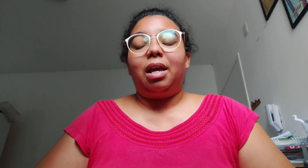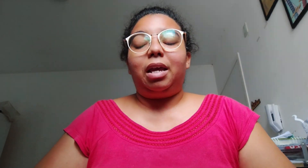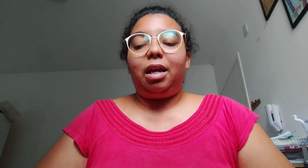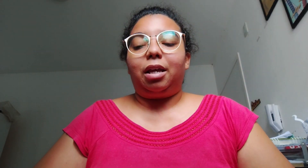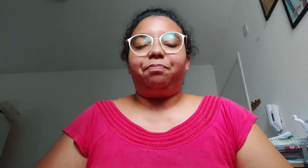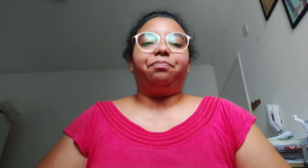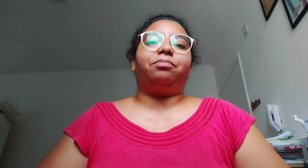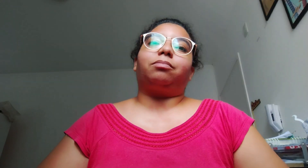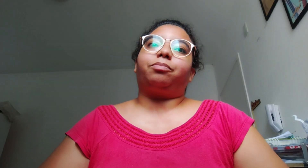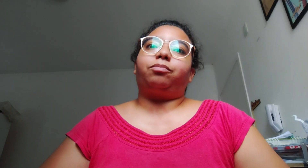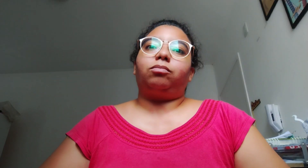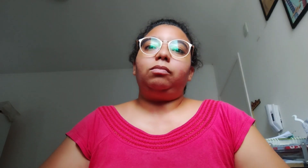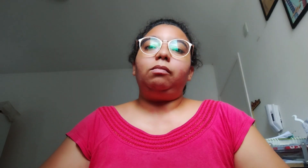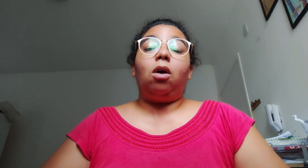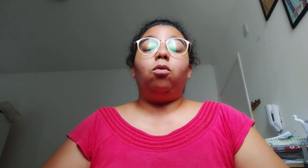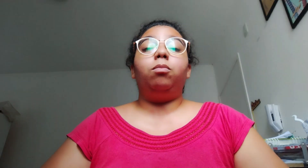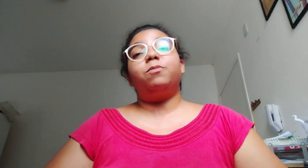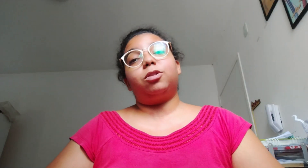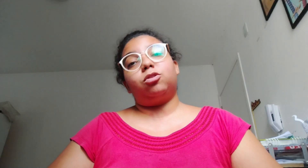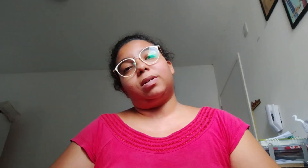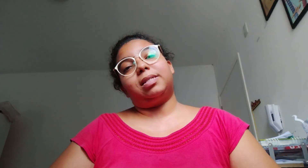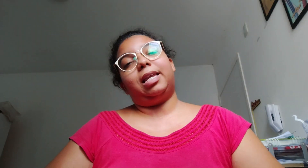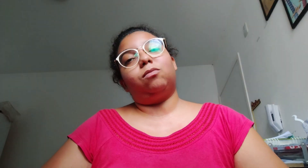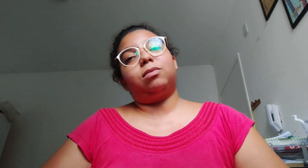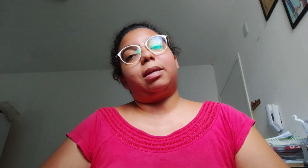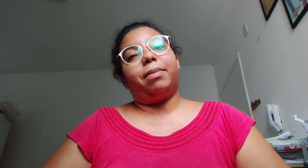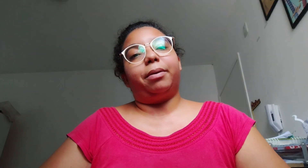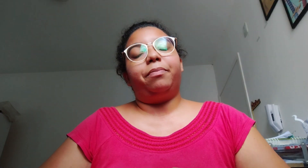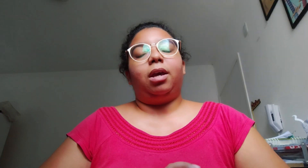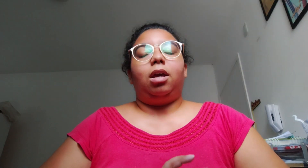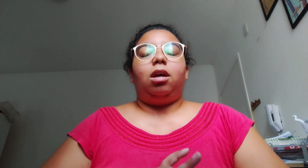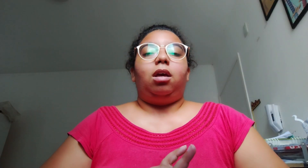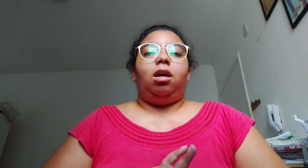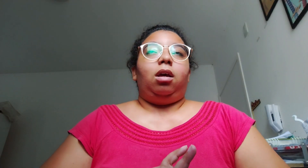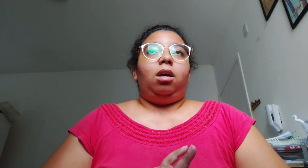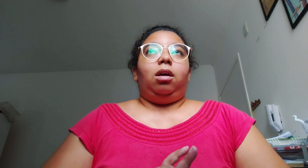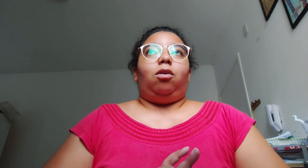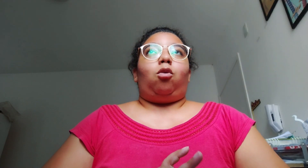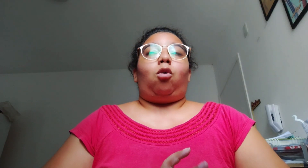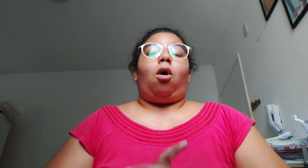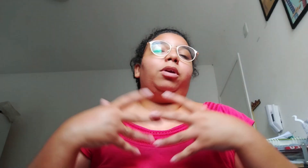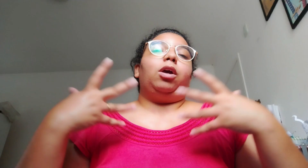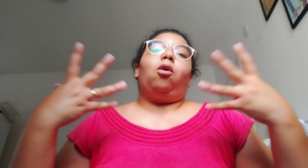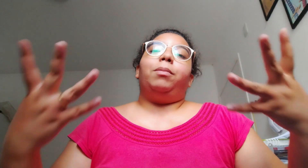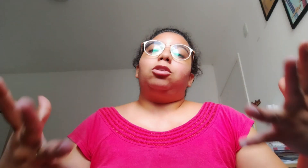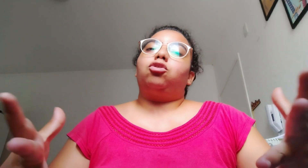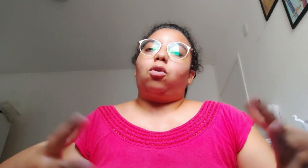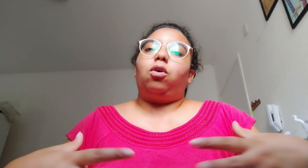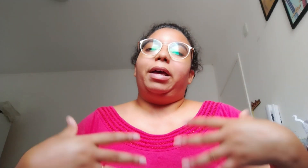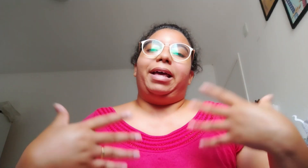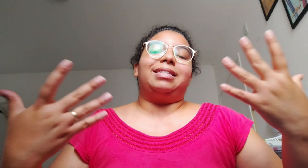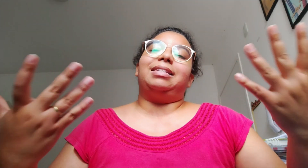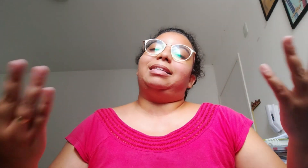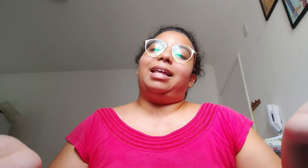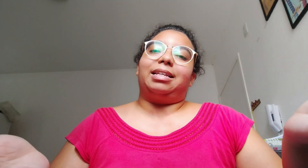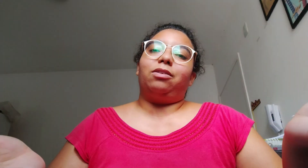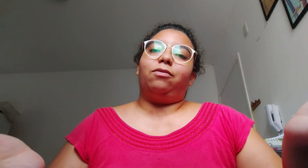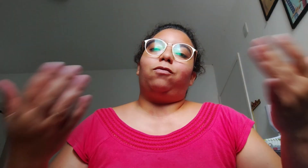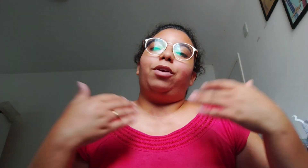E algumas pessoas queriam saber como que começou esse interesse. Fui eu